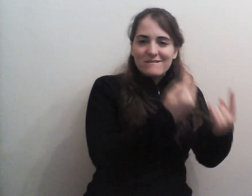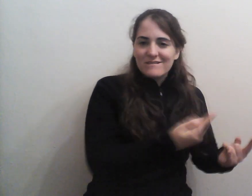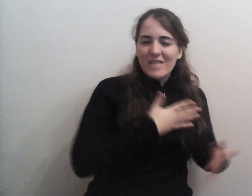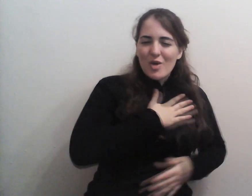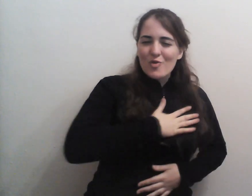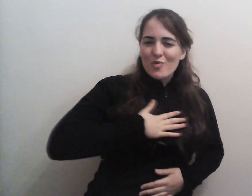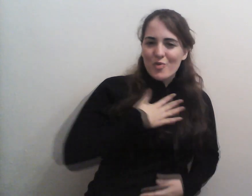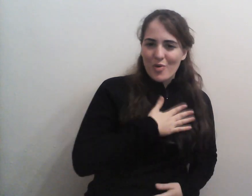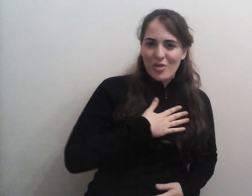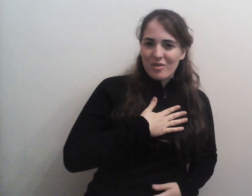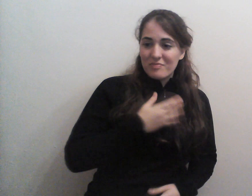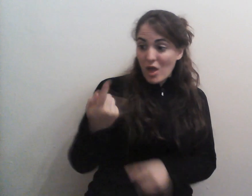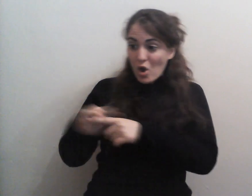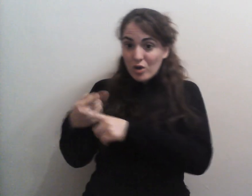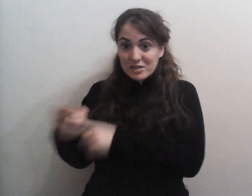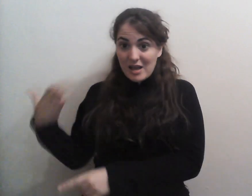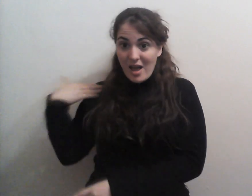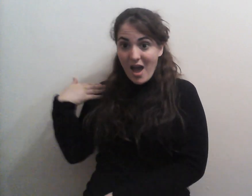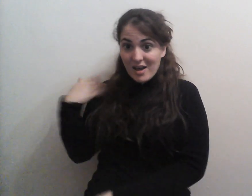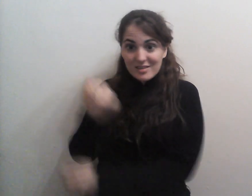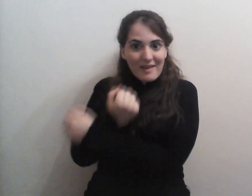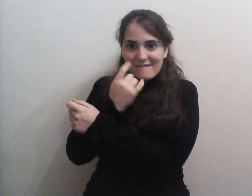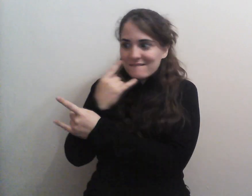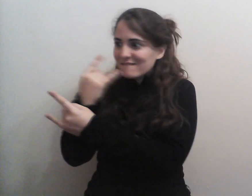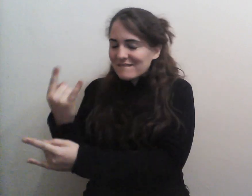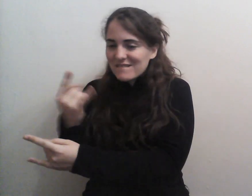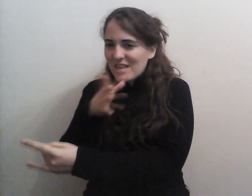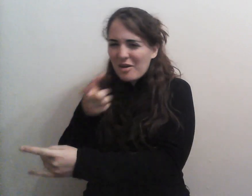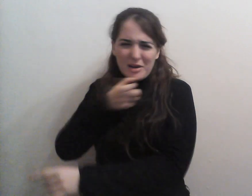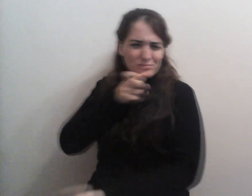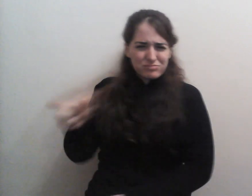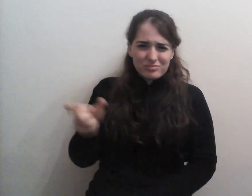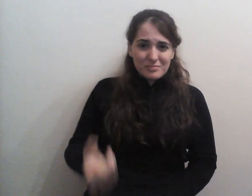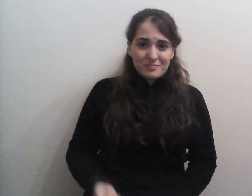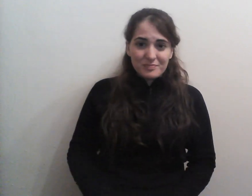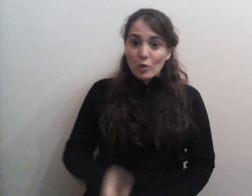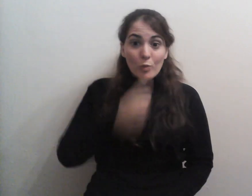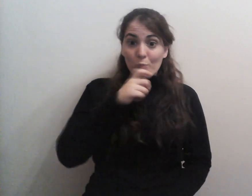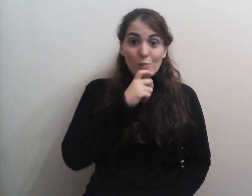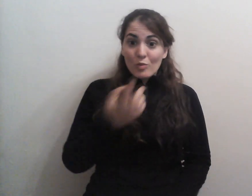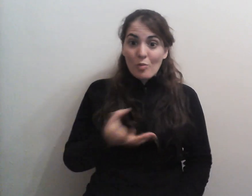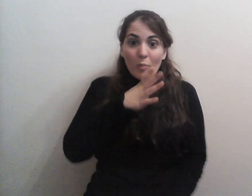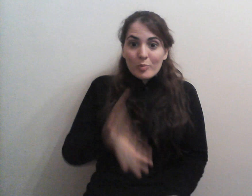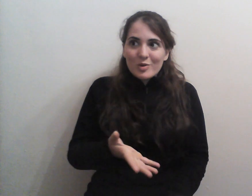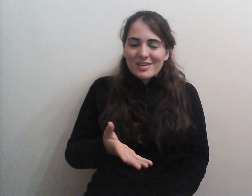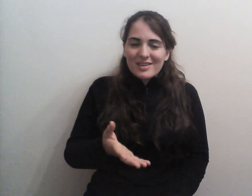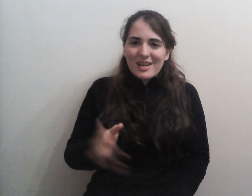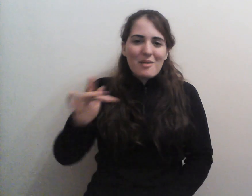explicar esto? La palabra de Cristo, el poder de Cristo, la gracia de Cristo, la misericordia de